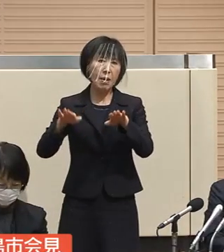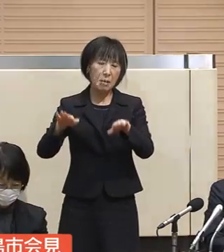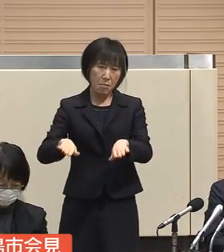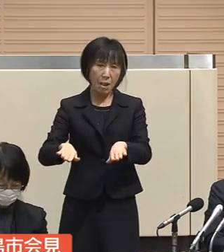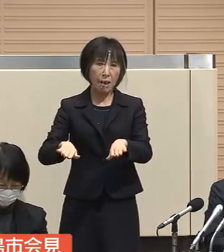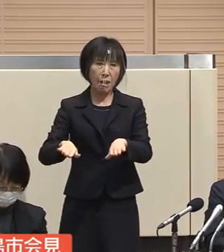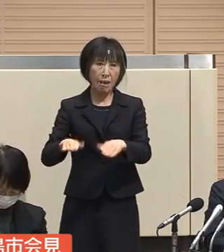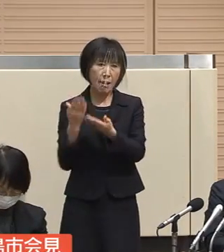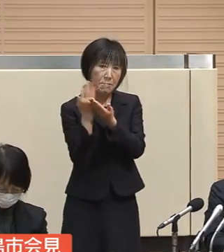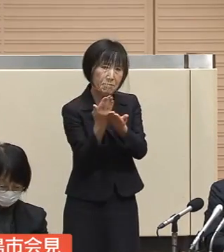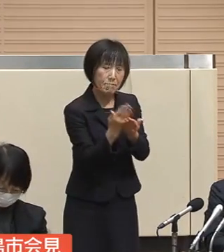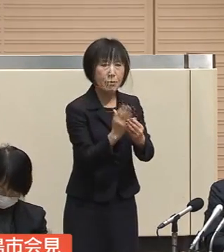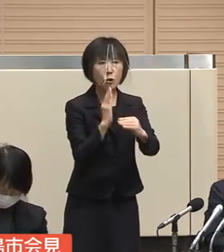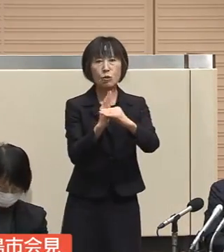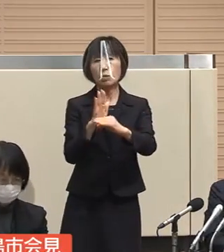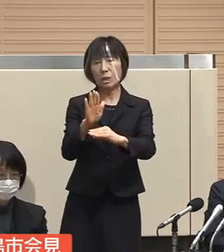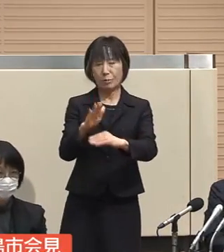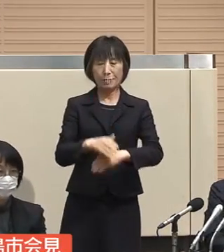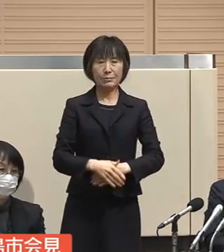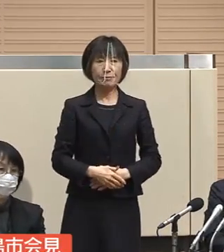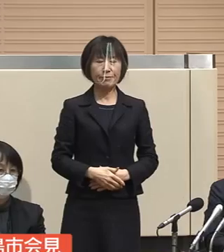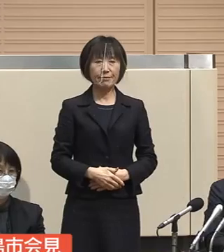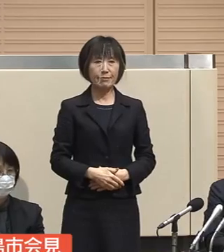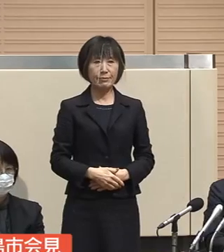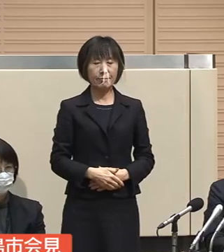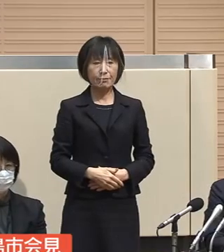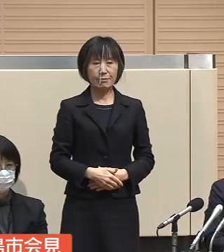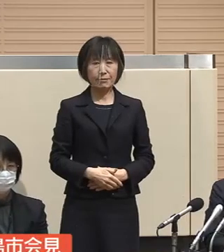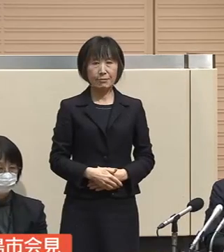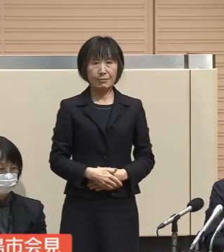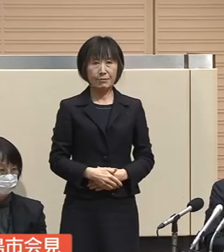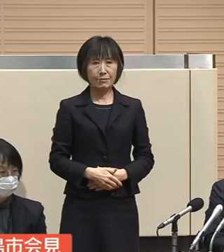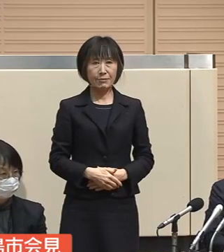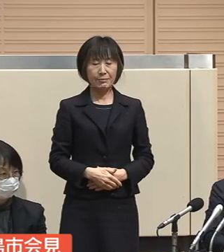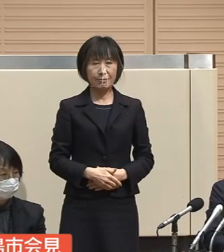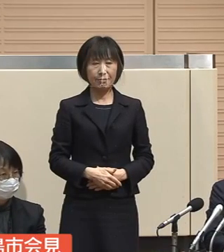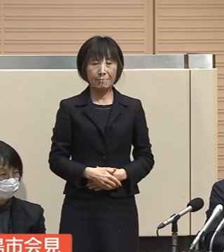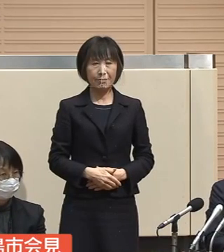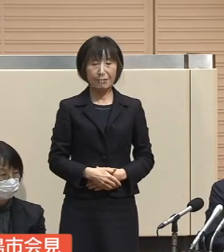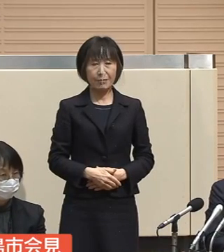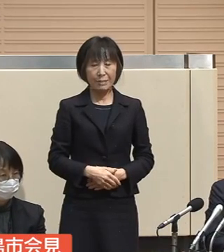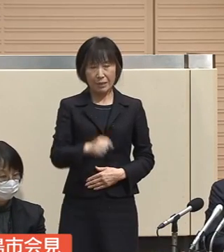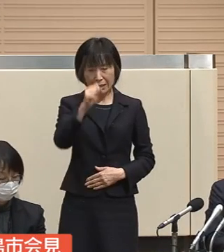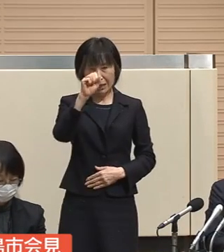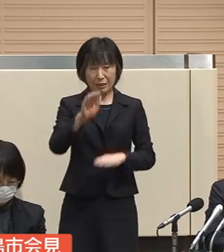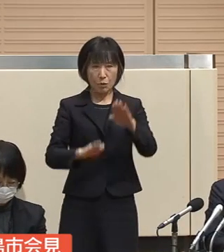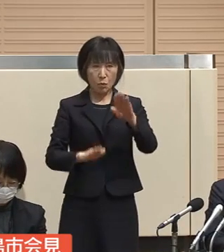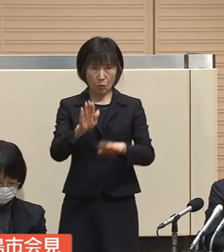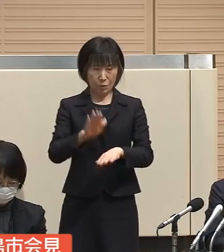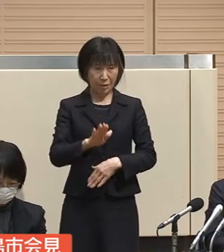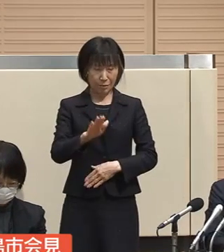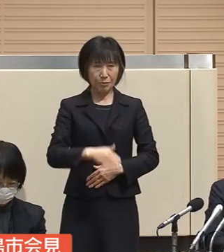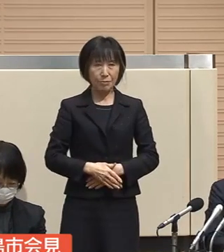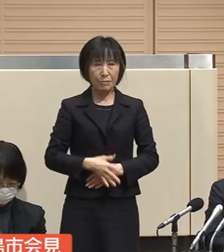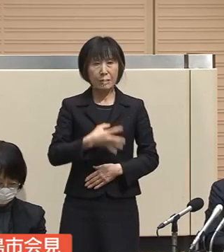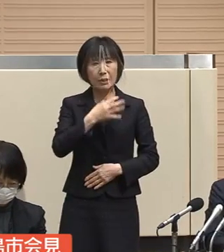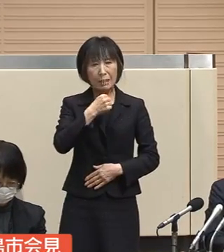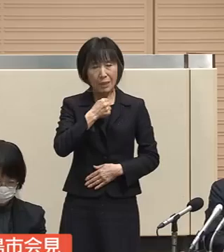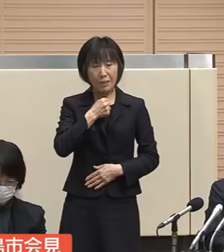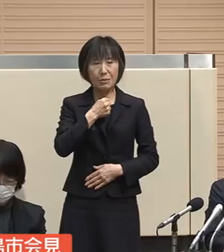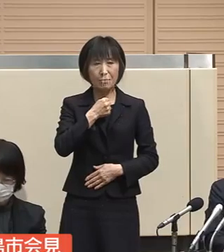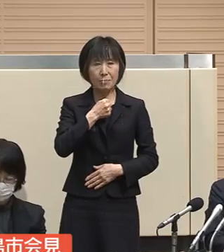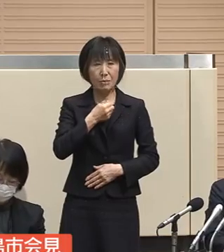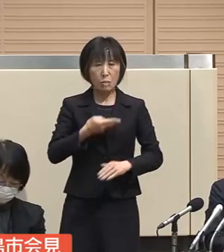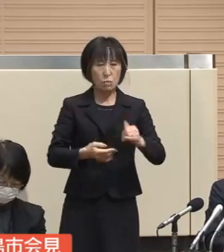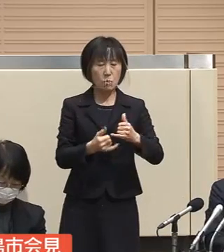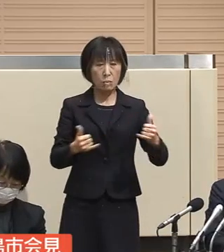在調査中でございます。次に1の患者の概要です。年代ですが、入